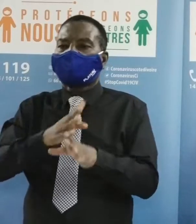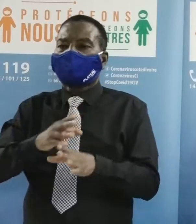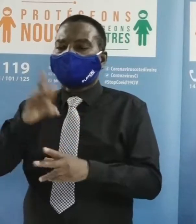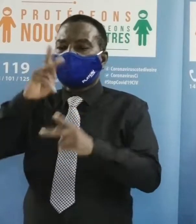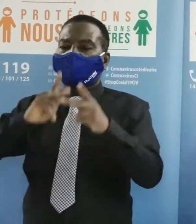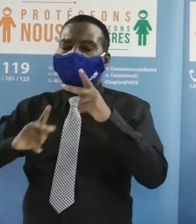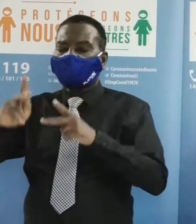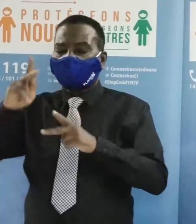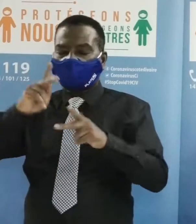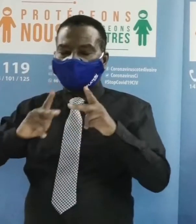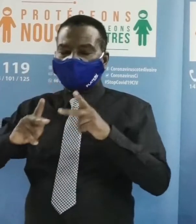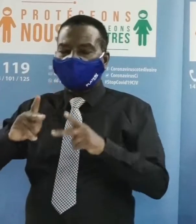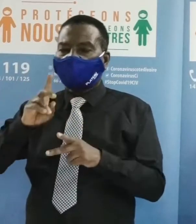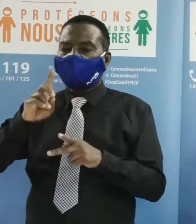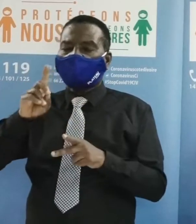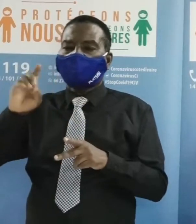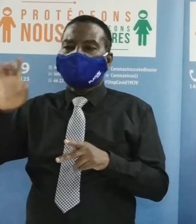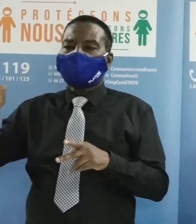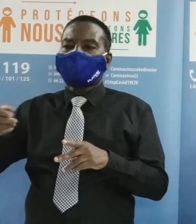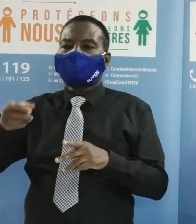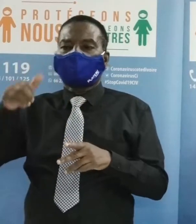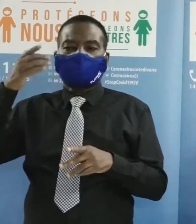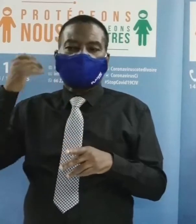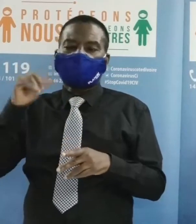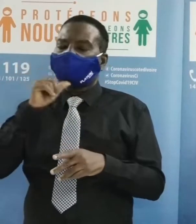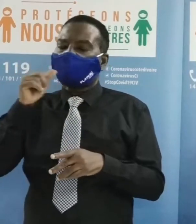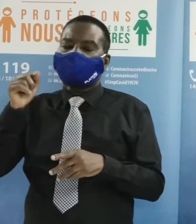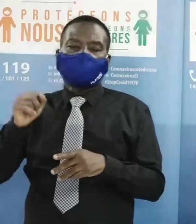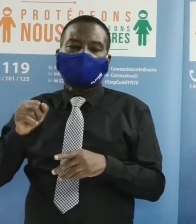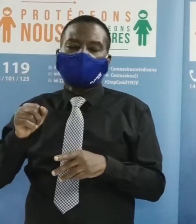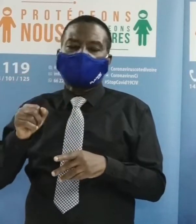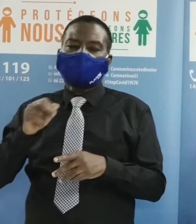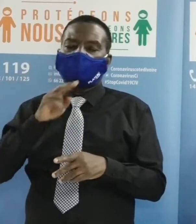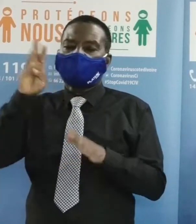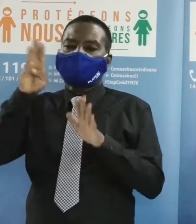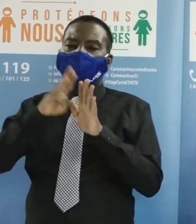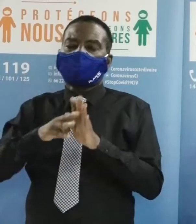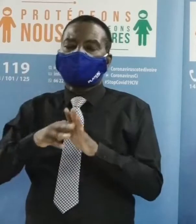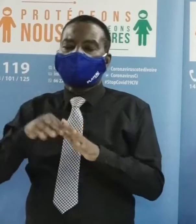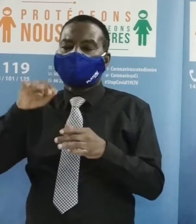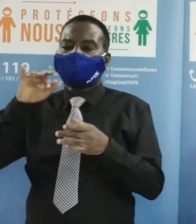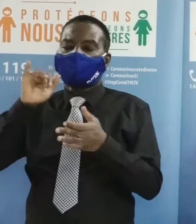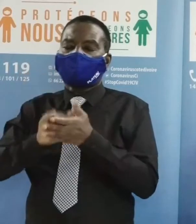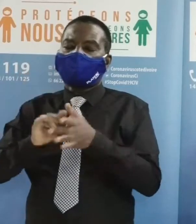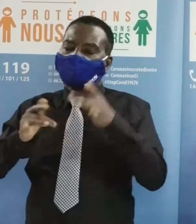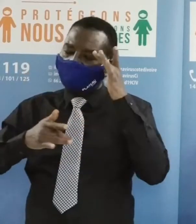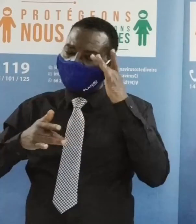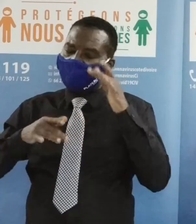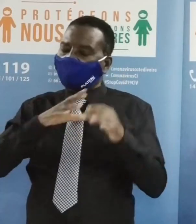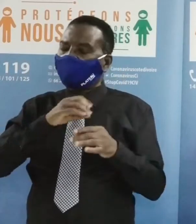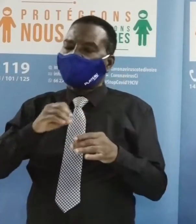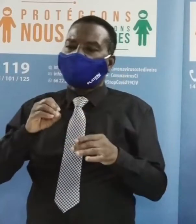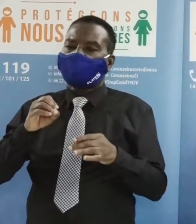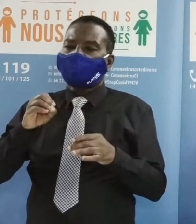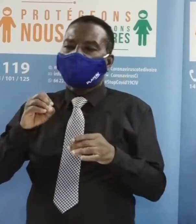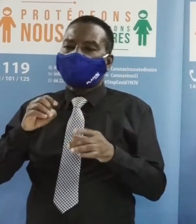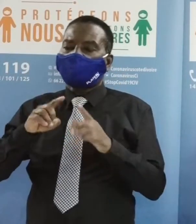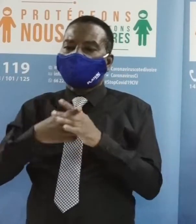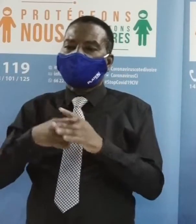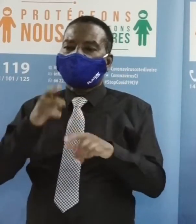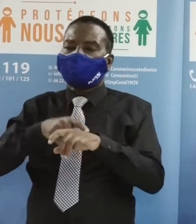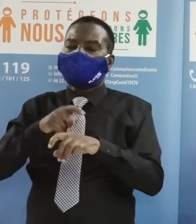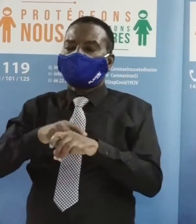populations ne prenez pas vraiment en compte lakovic 19 étaient vivantes à partir du moment où